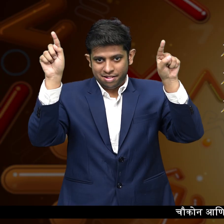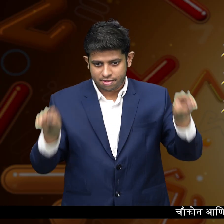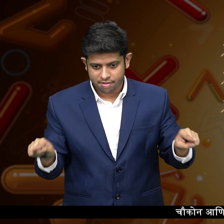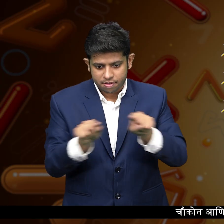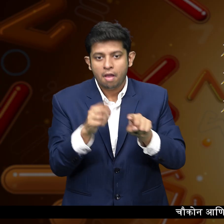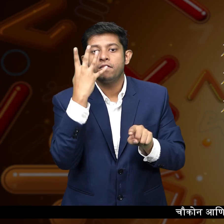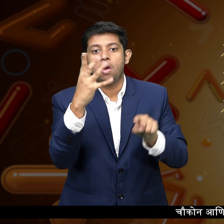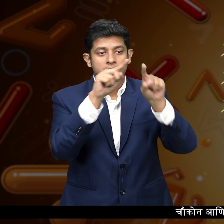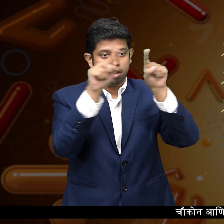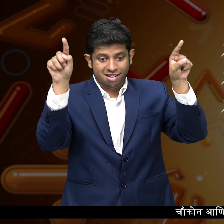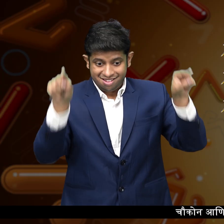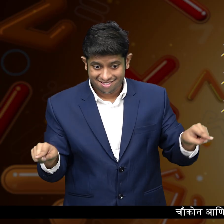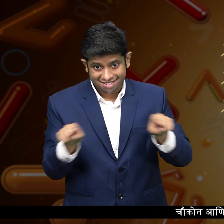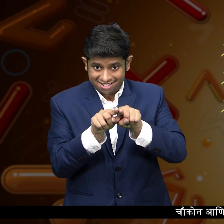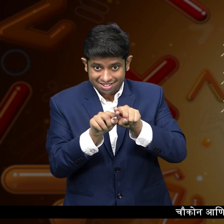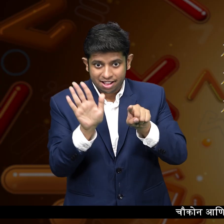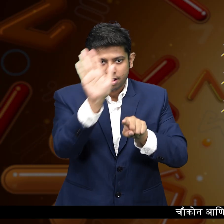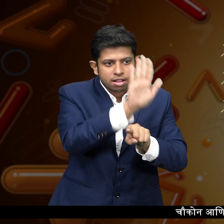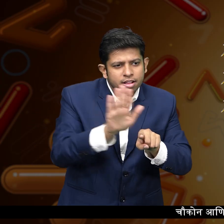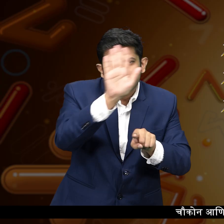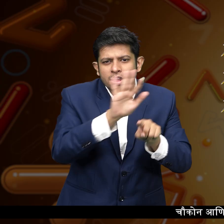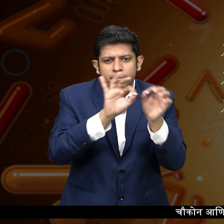चौकोन आणि चौकोनाचे क्षेत्रफळ.